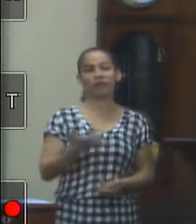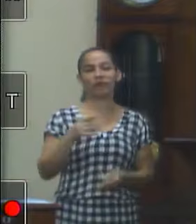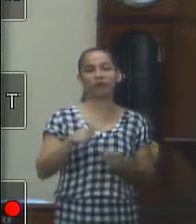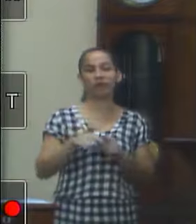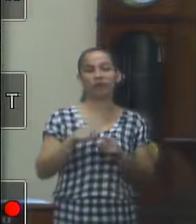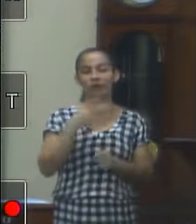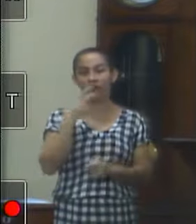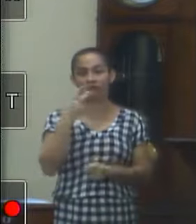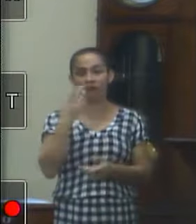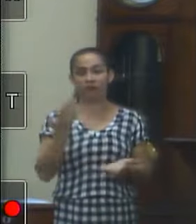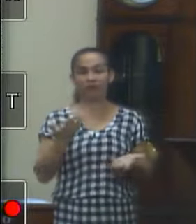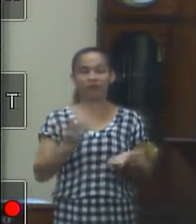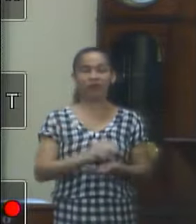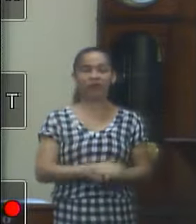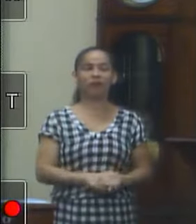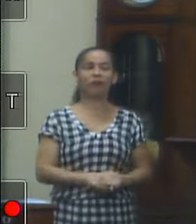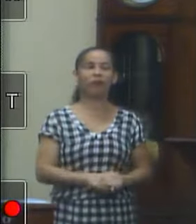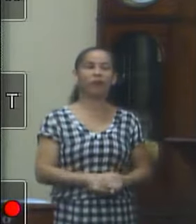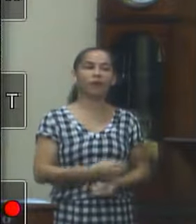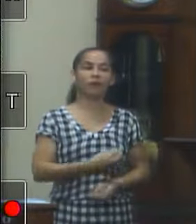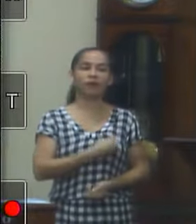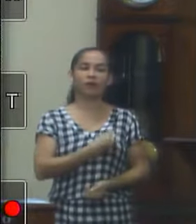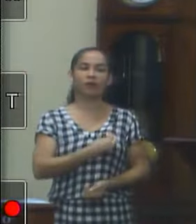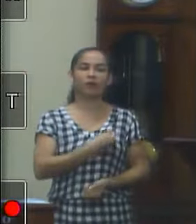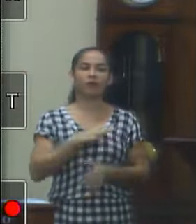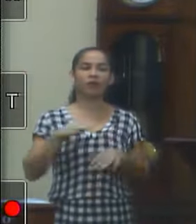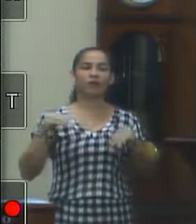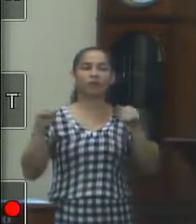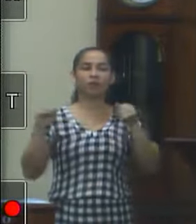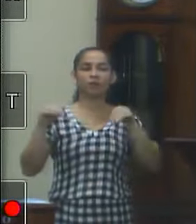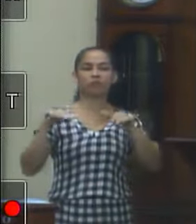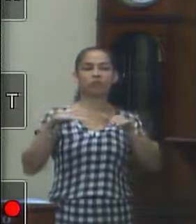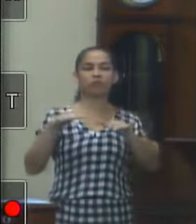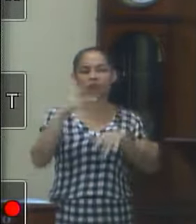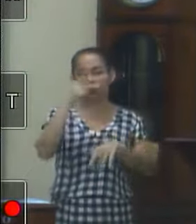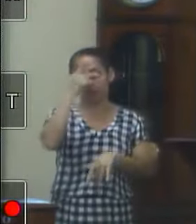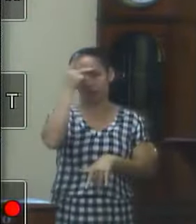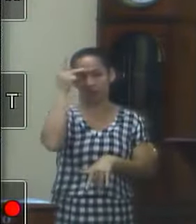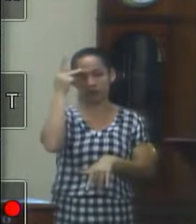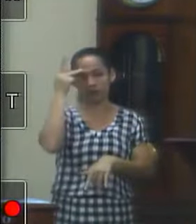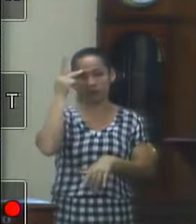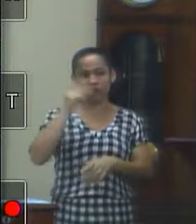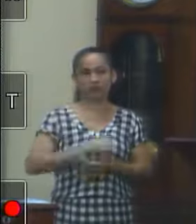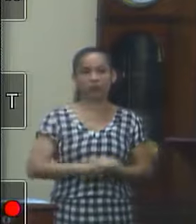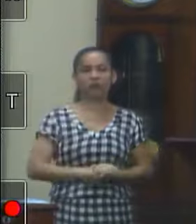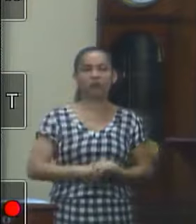senhor presidente, a presença maciça das pessoas lá